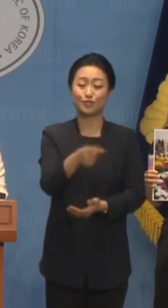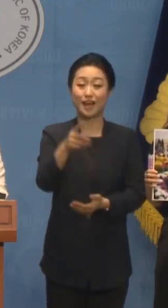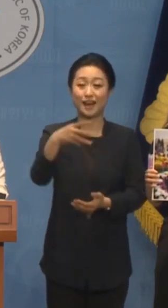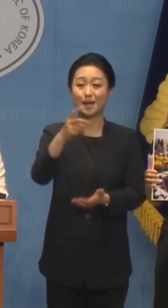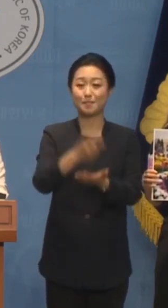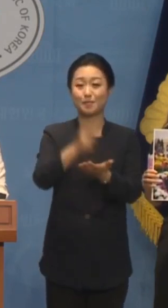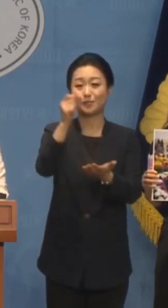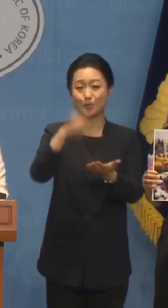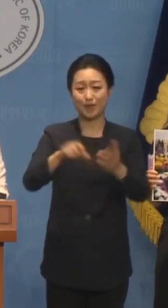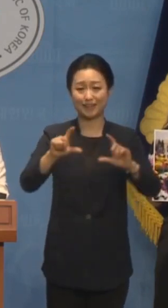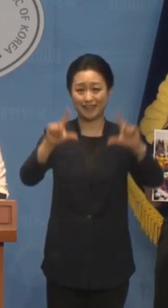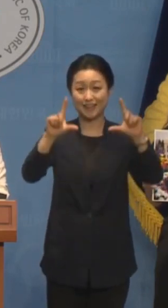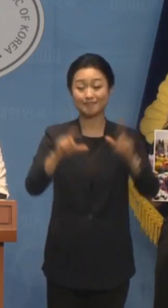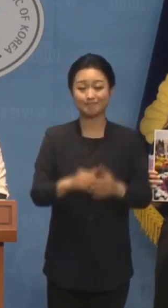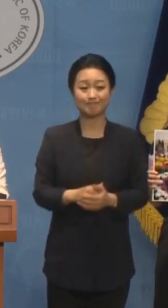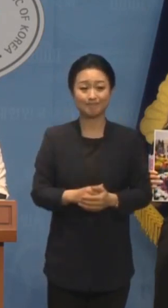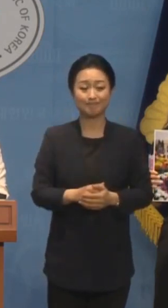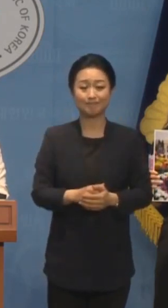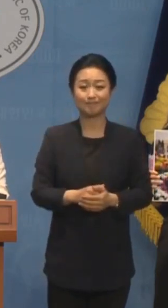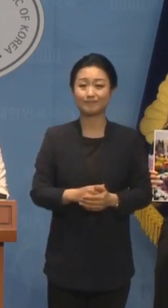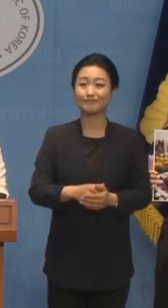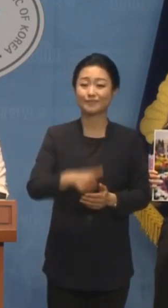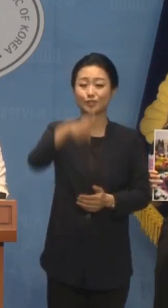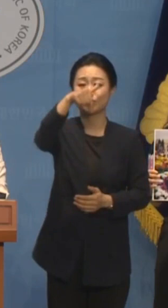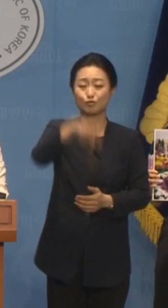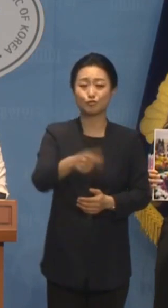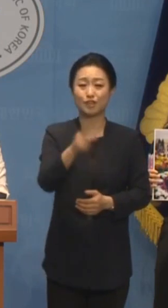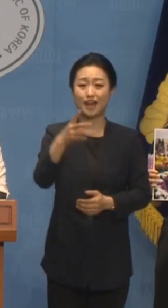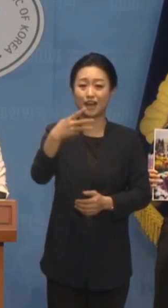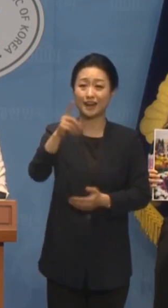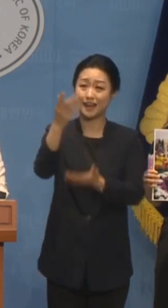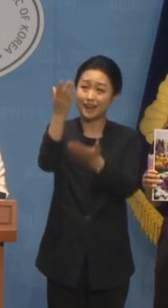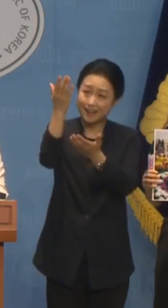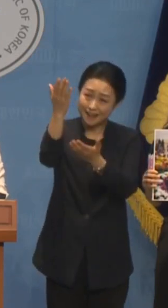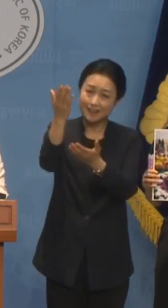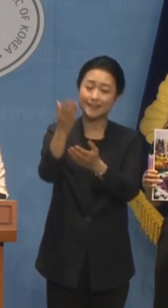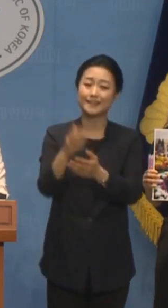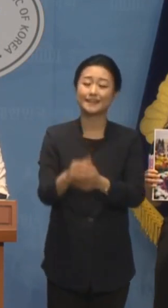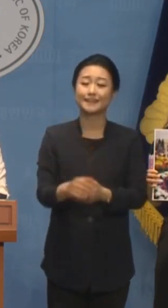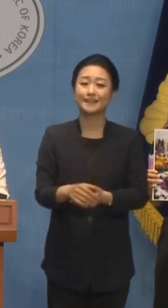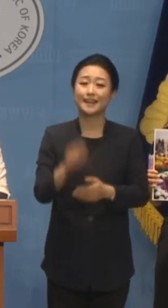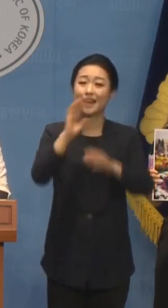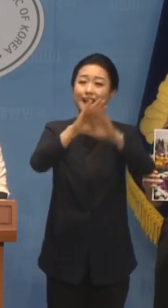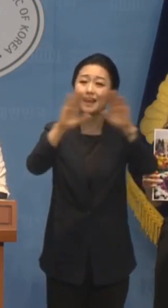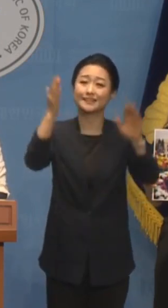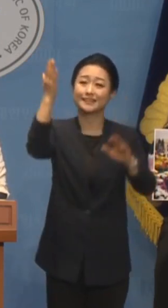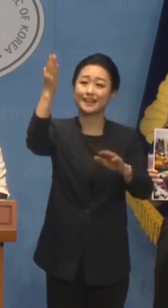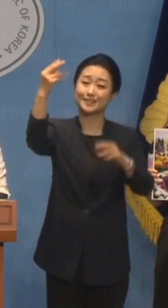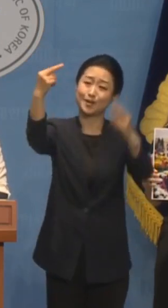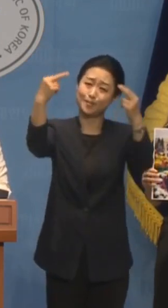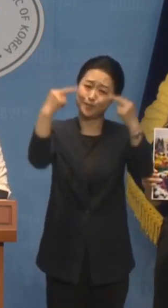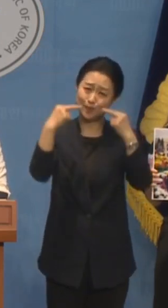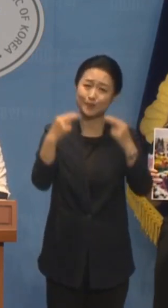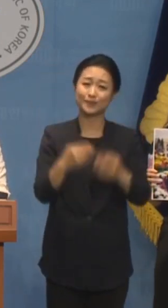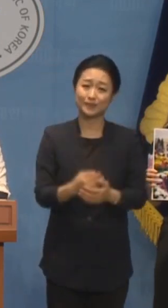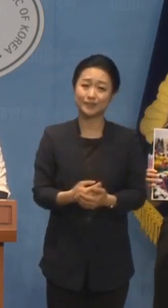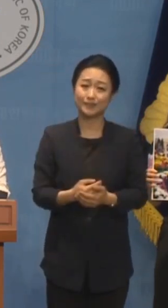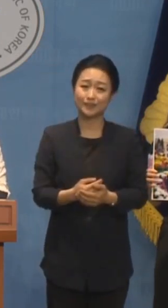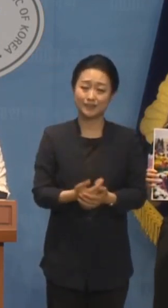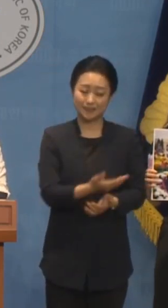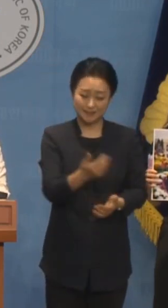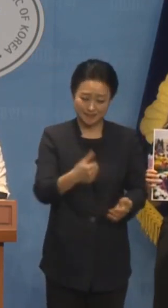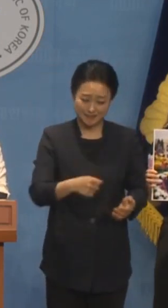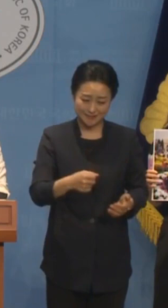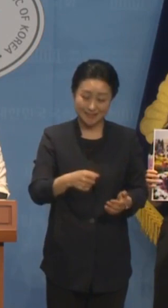날입니다. 우리 하늘에 있는 구하라, 당신이 우리 소외되고 힘든